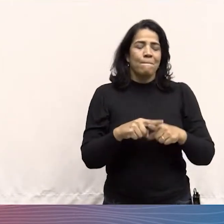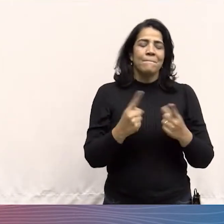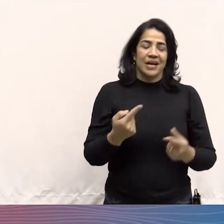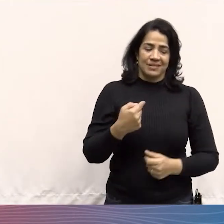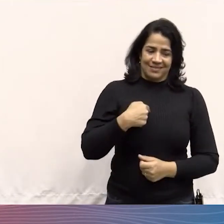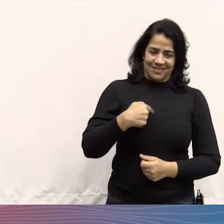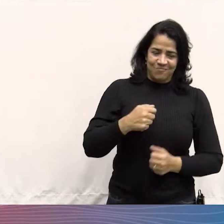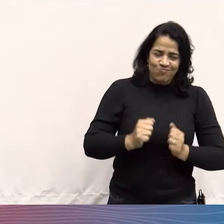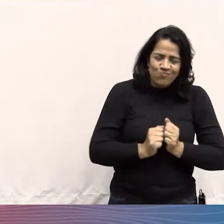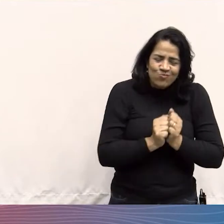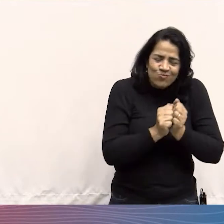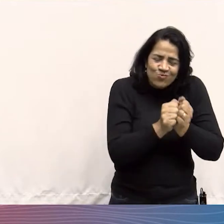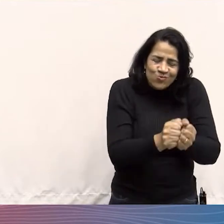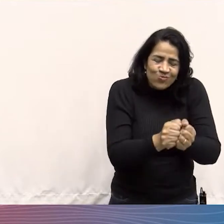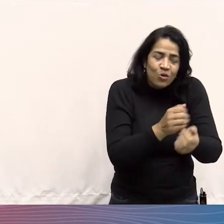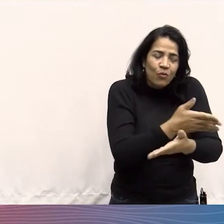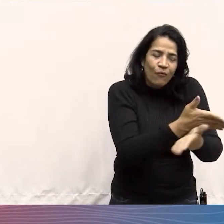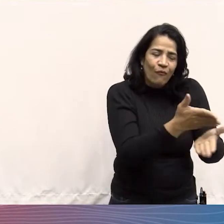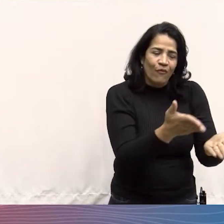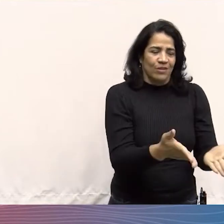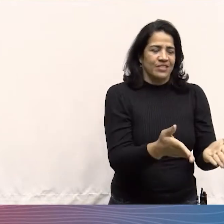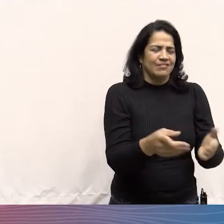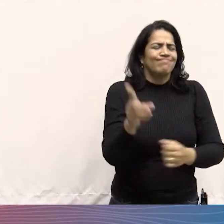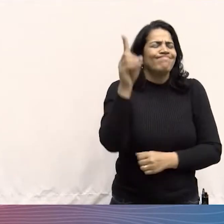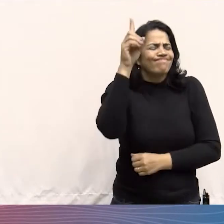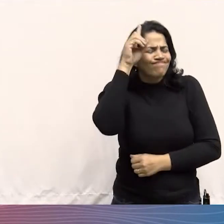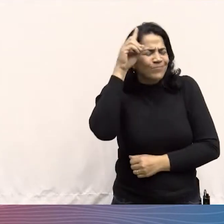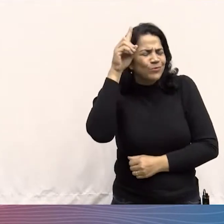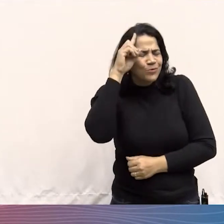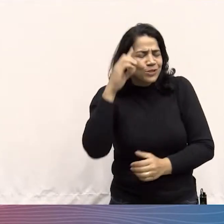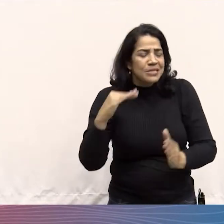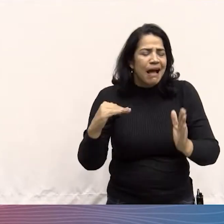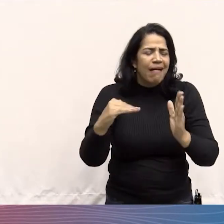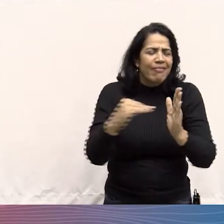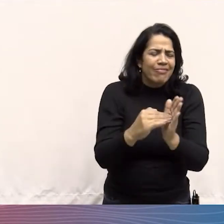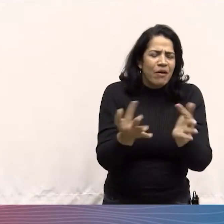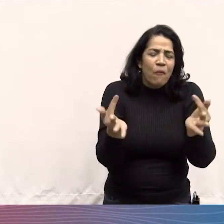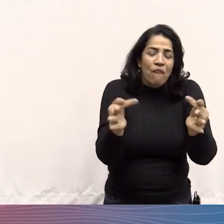até a consumação do século.